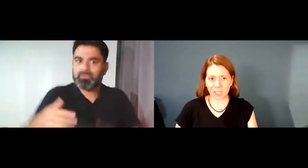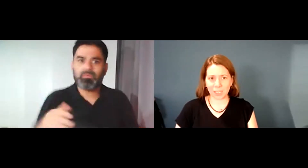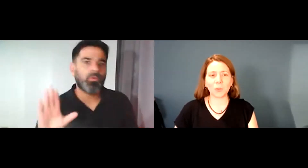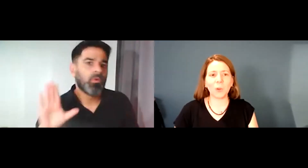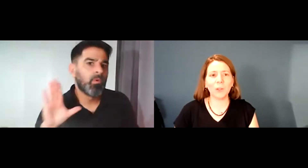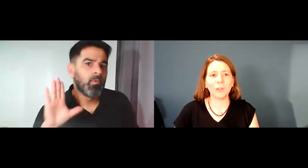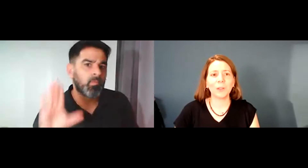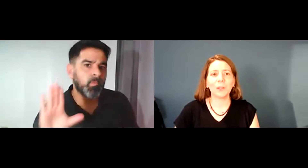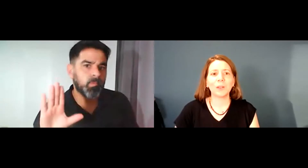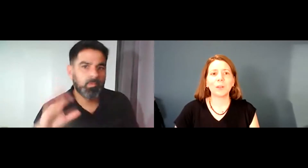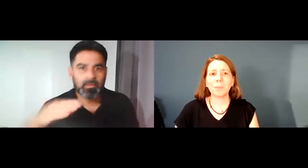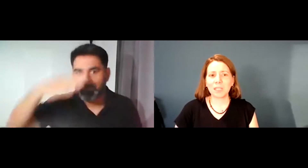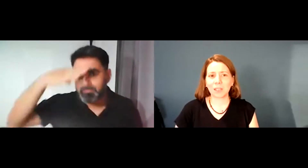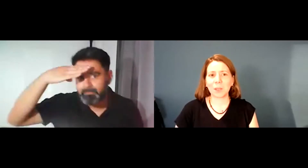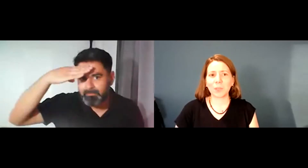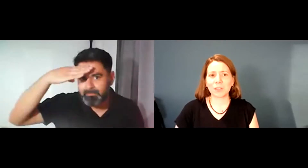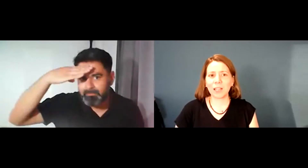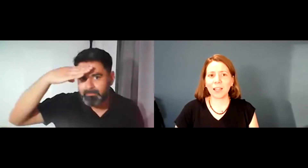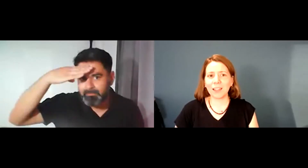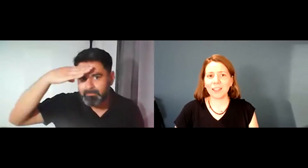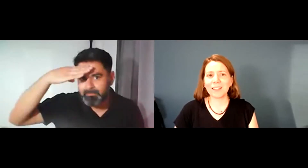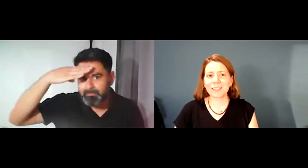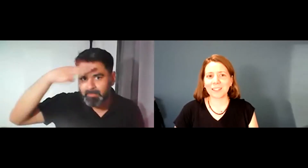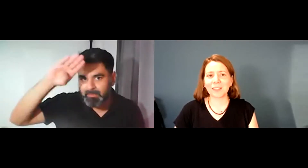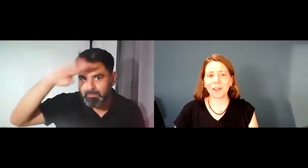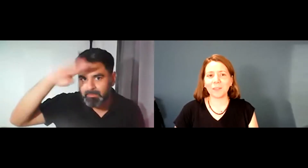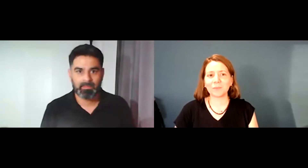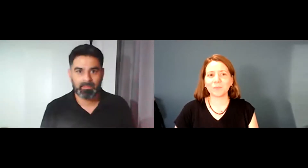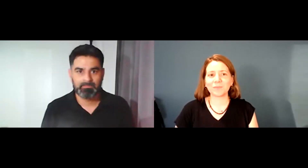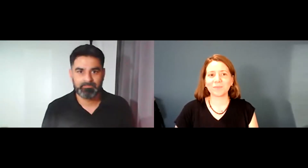presento, mi seña personal es esta.